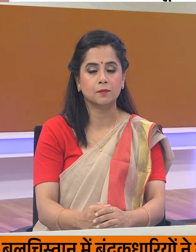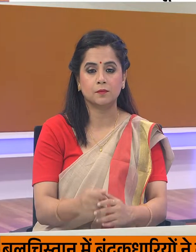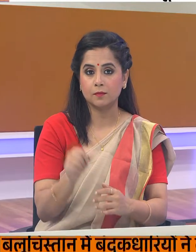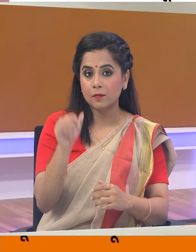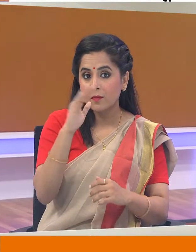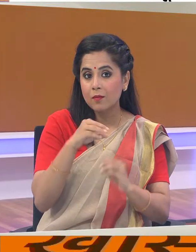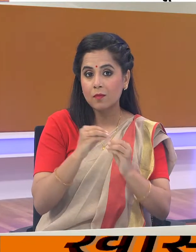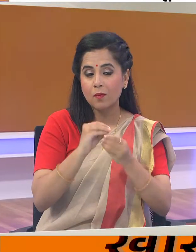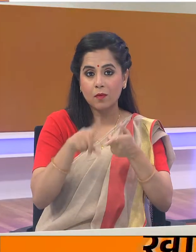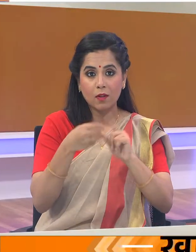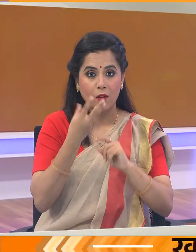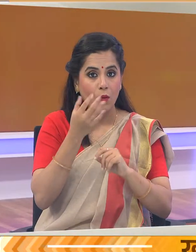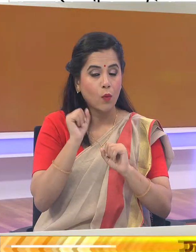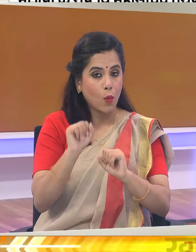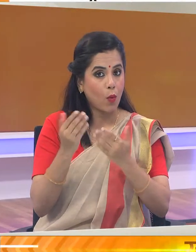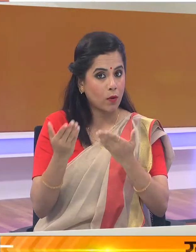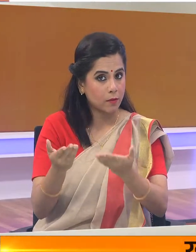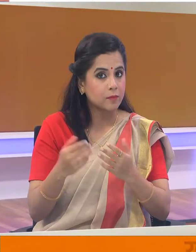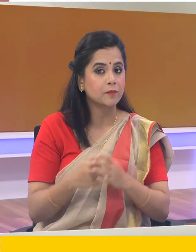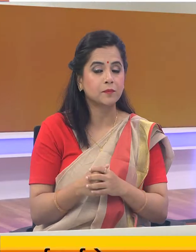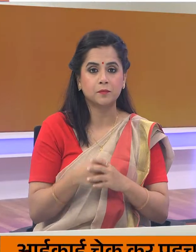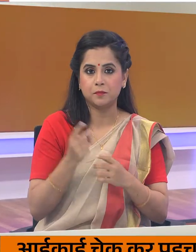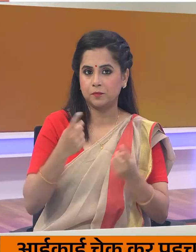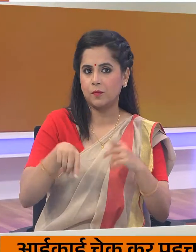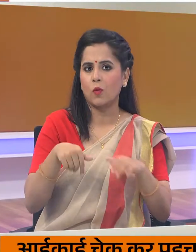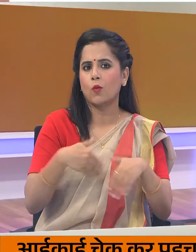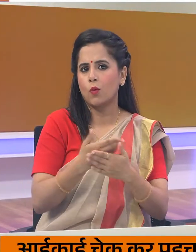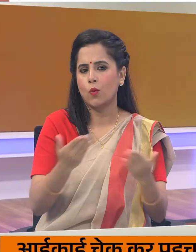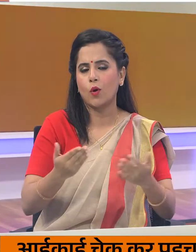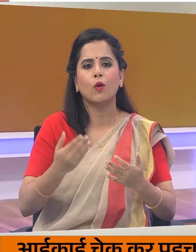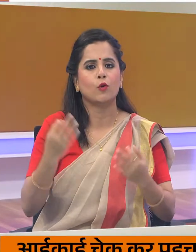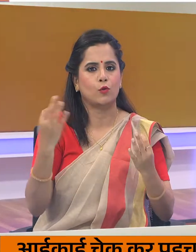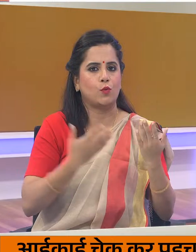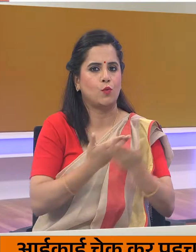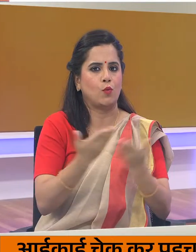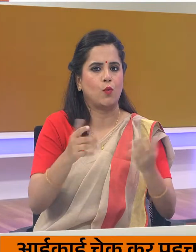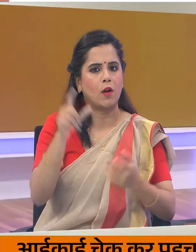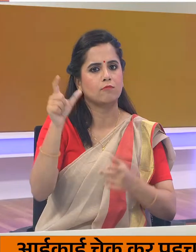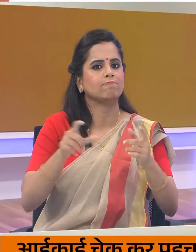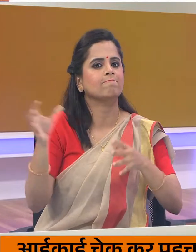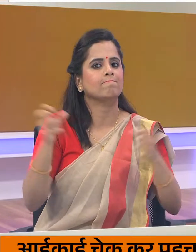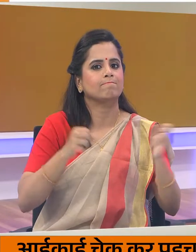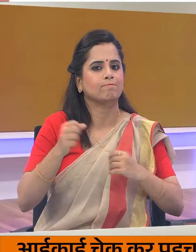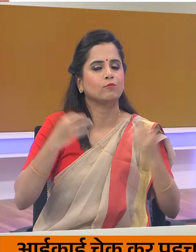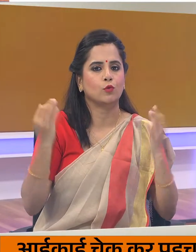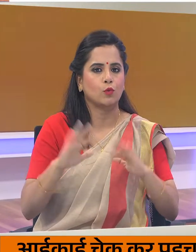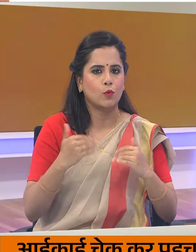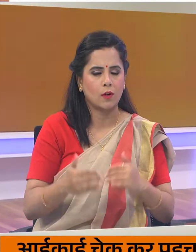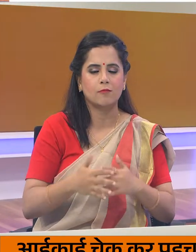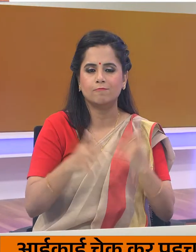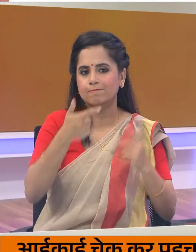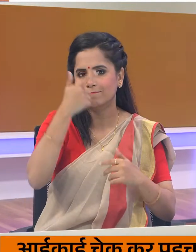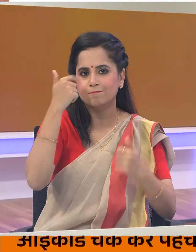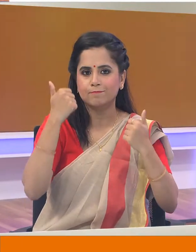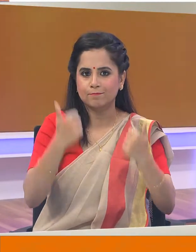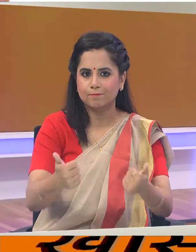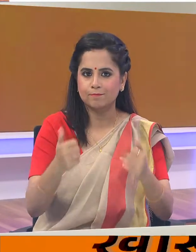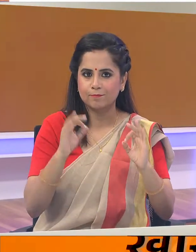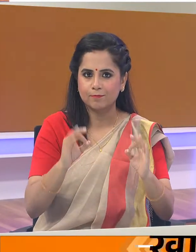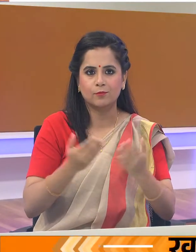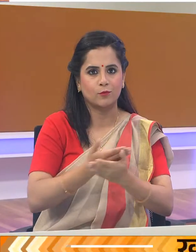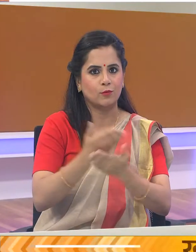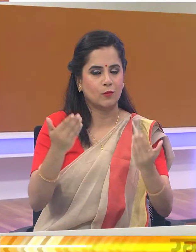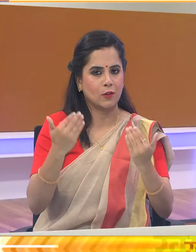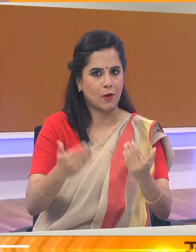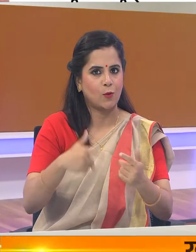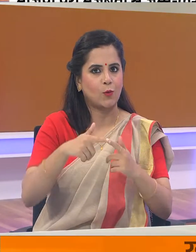भारतीय जनता पार्टी की ओर से सभी नए जिनको हमने प्रत्याशी बनाया है उनको हार्दिक शुभकामनाएं हैं। सब कागज भरने जा